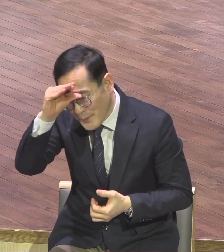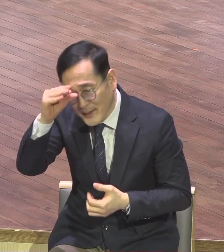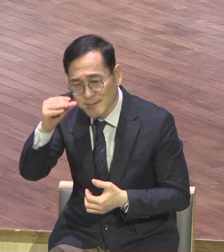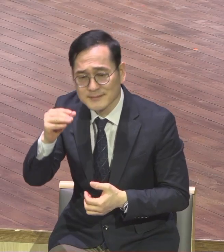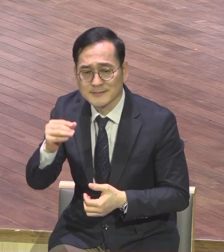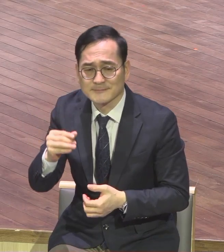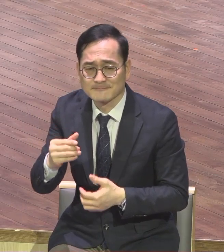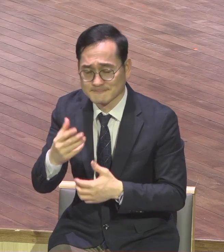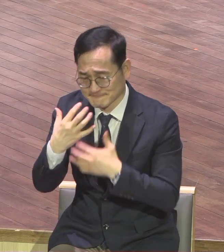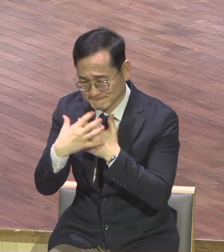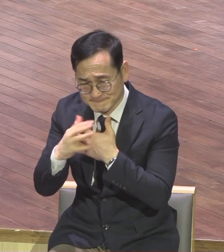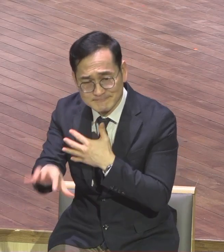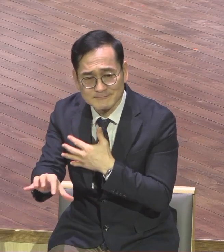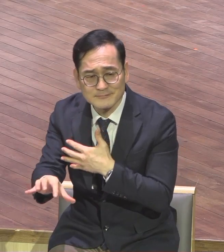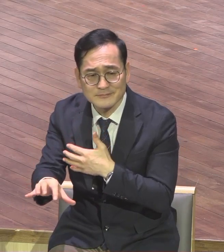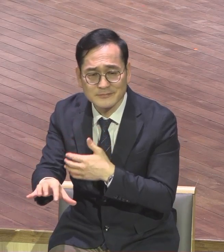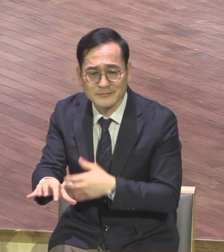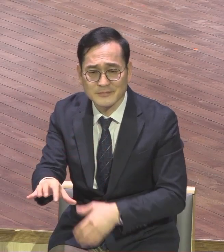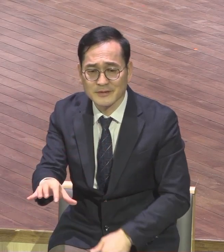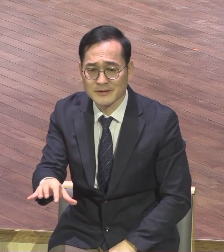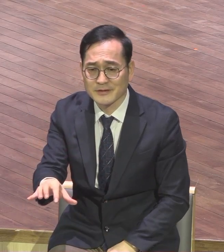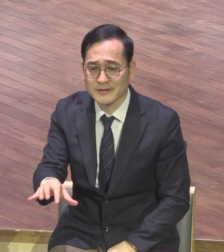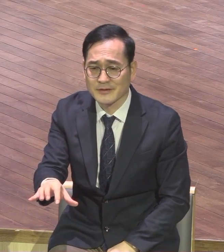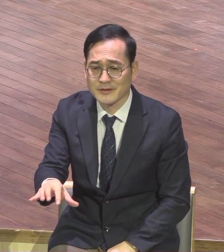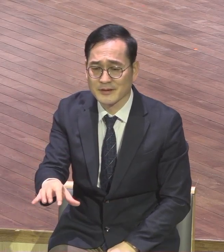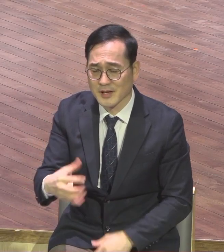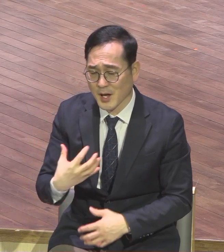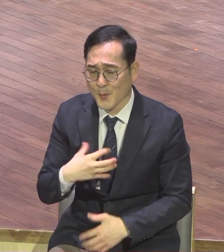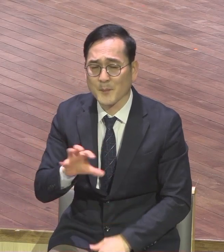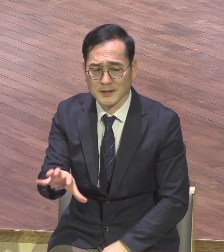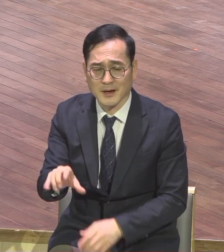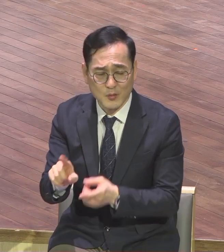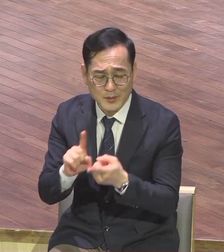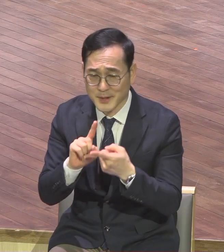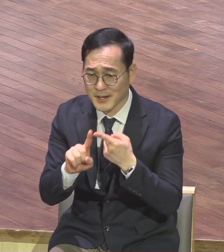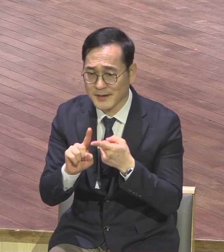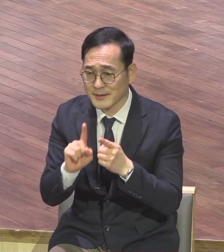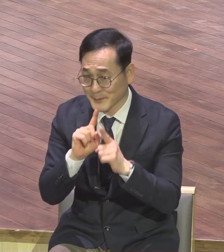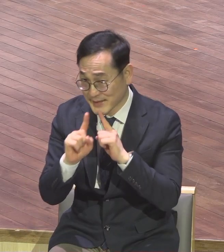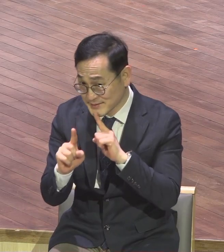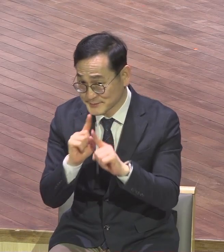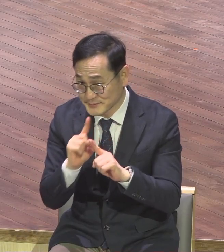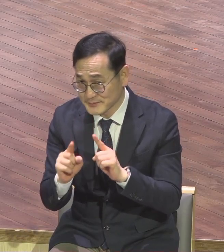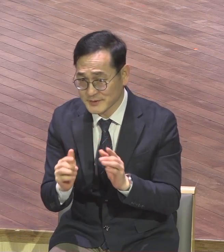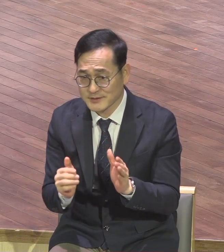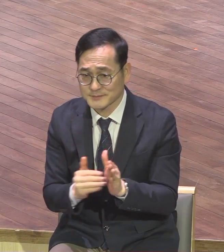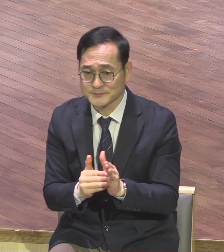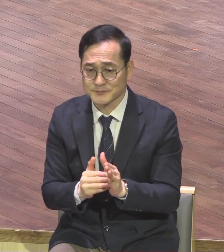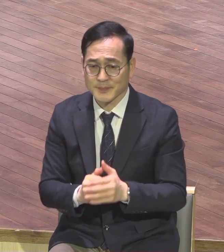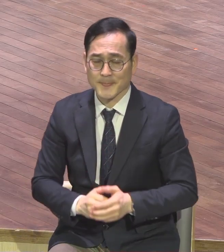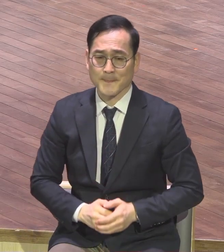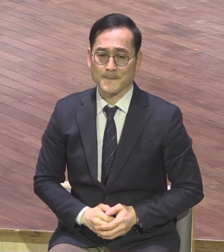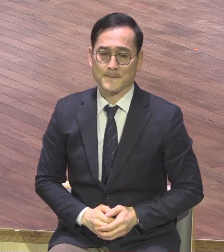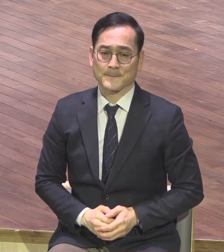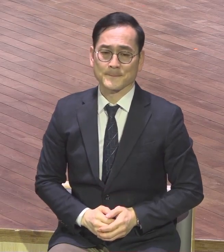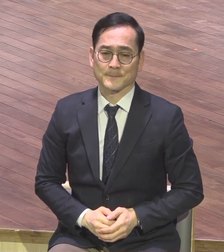이유가 뭐냐? 지금 빌립보 교회 성도들 가운데 예수 그리스도가 아닌